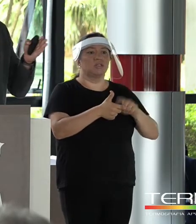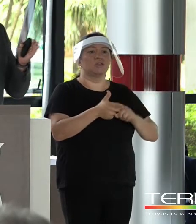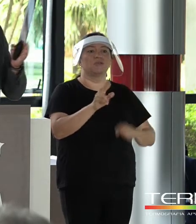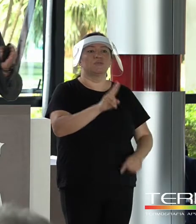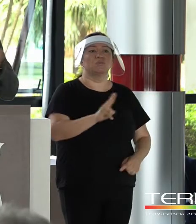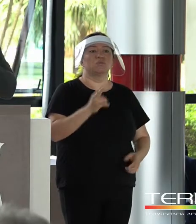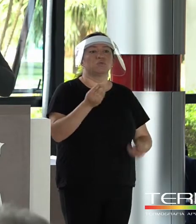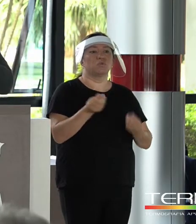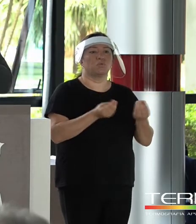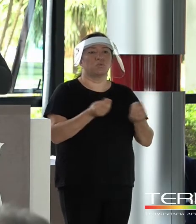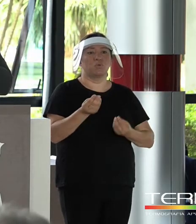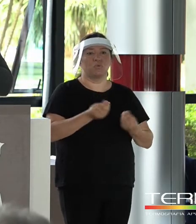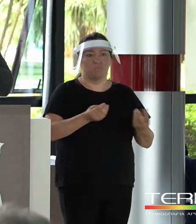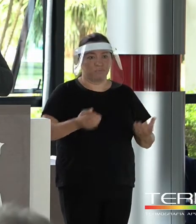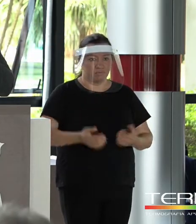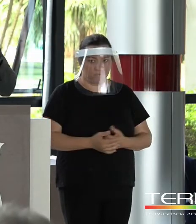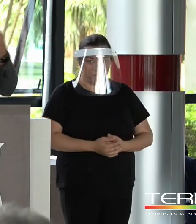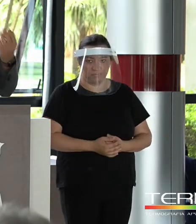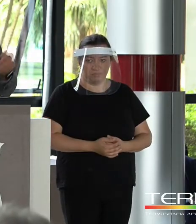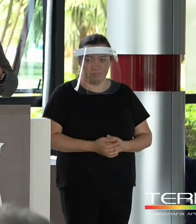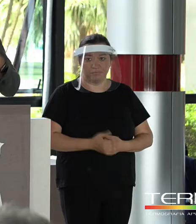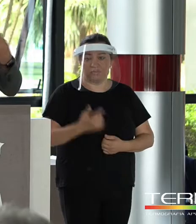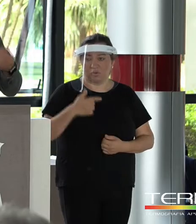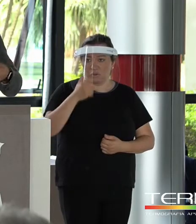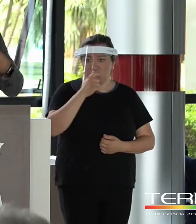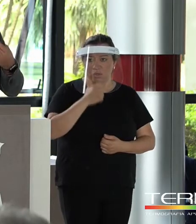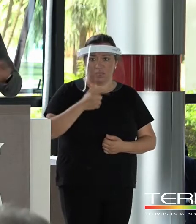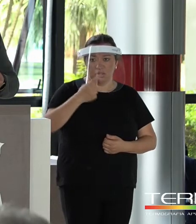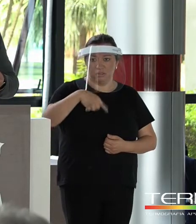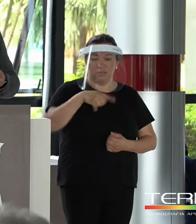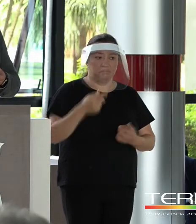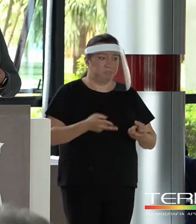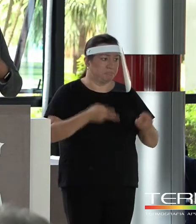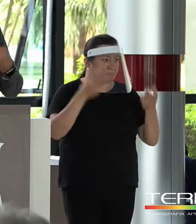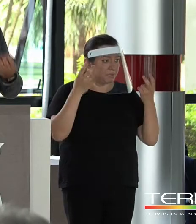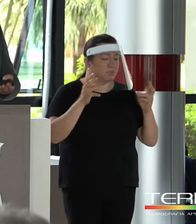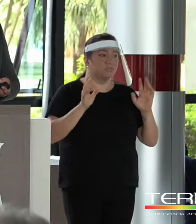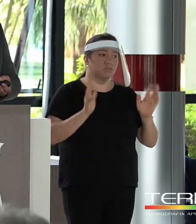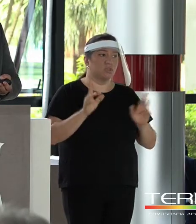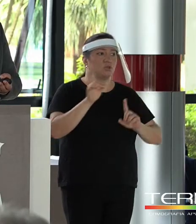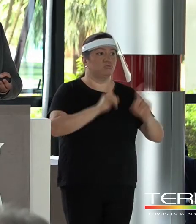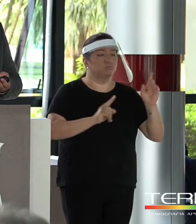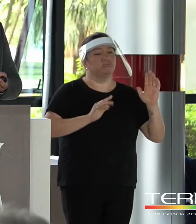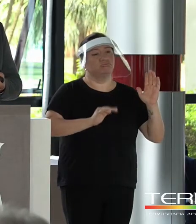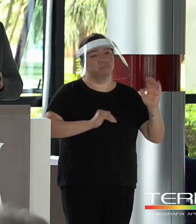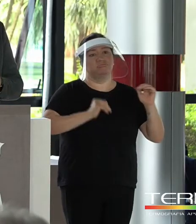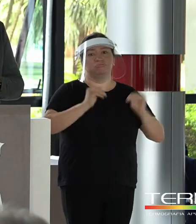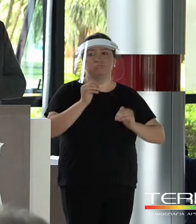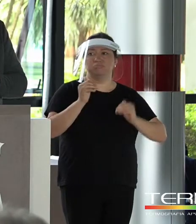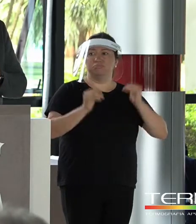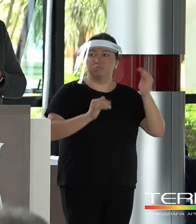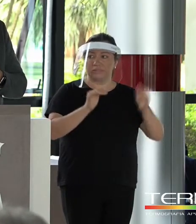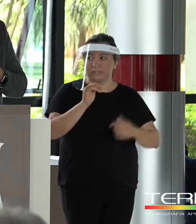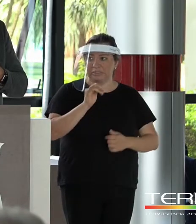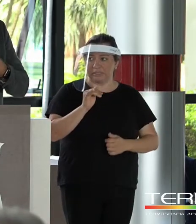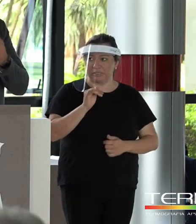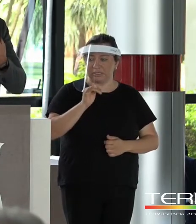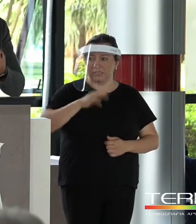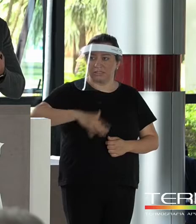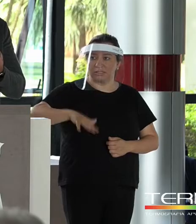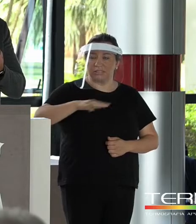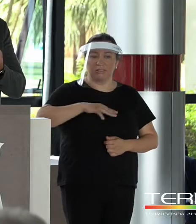Porém, ao longo dos anos, a gente tem percebido uma melhoria contínua com relação a isso. Então, por exemplo, quando a gente pega a